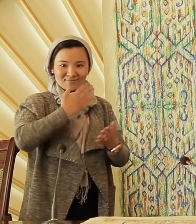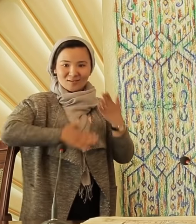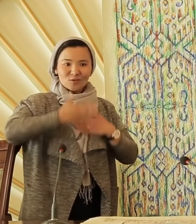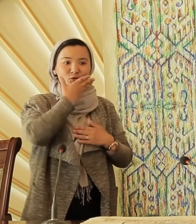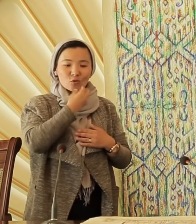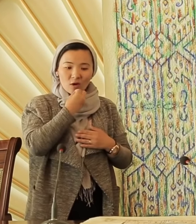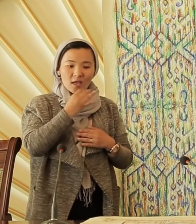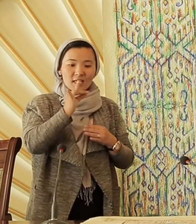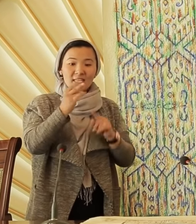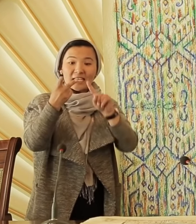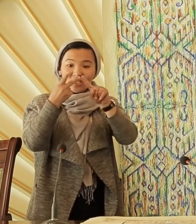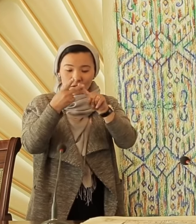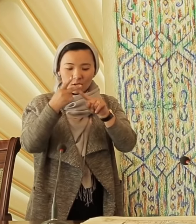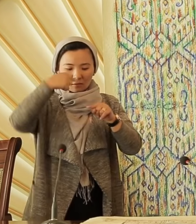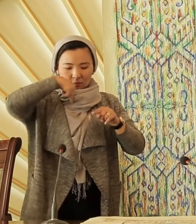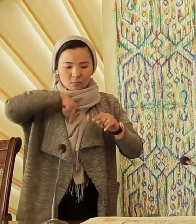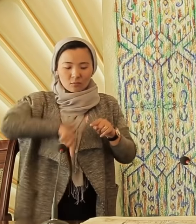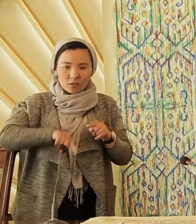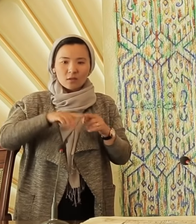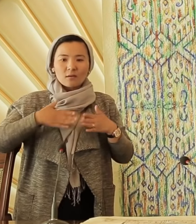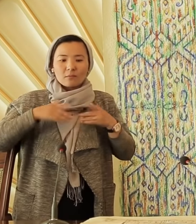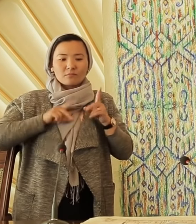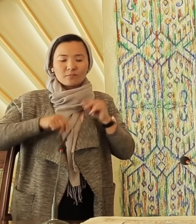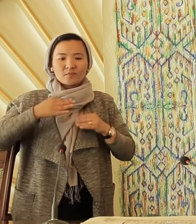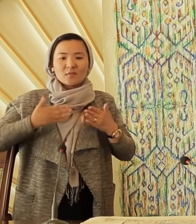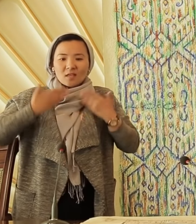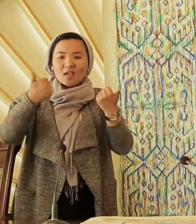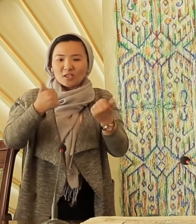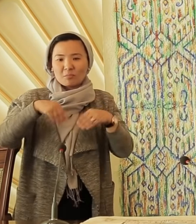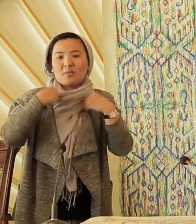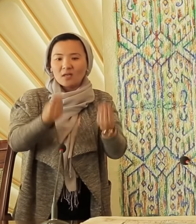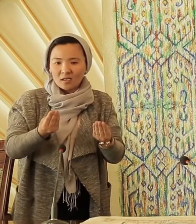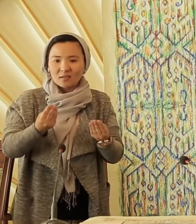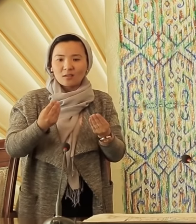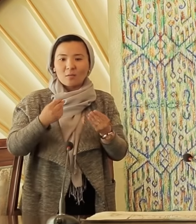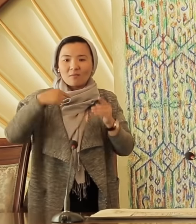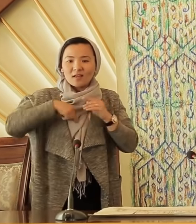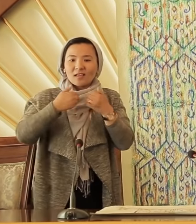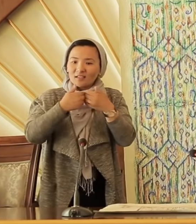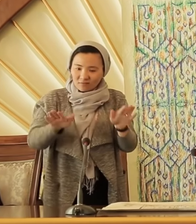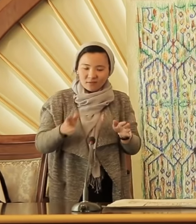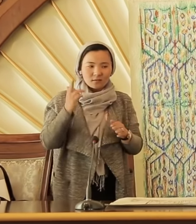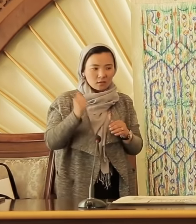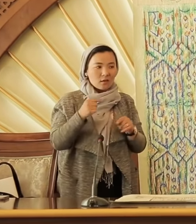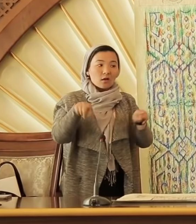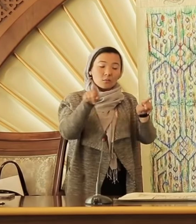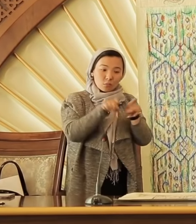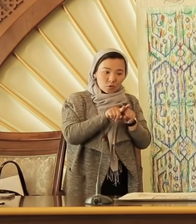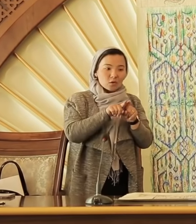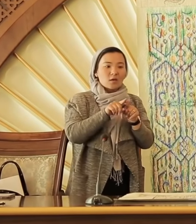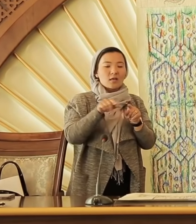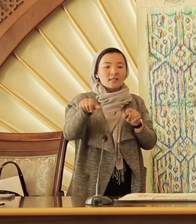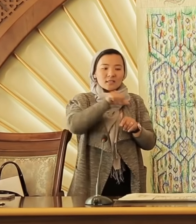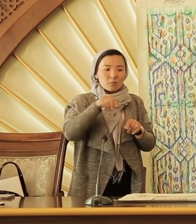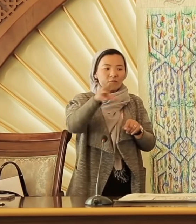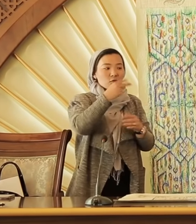Ikkinchidan dilimizga ma'naviy hikmat beradi. Qaysi bir dunyoning xalqida shu gap bor? Shunga munosib